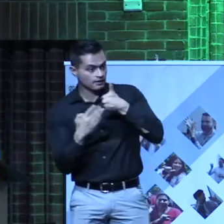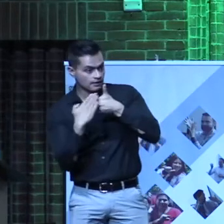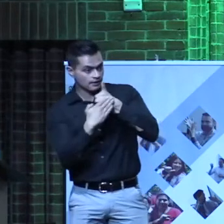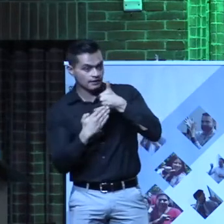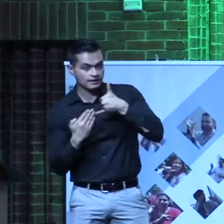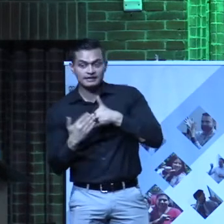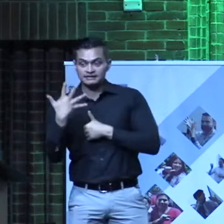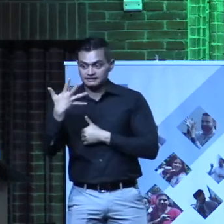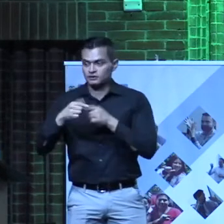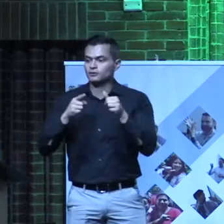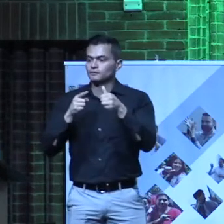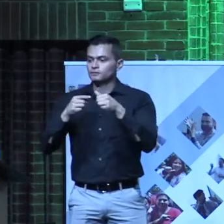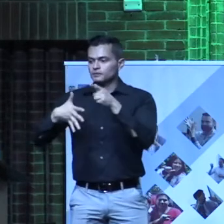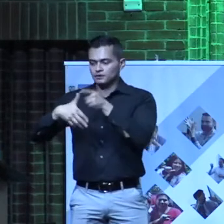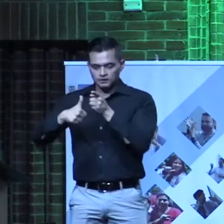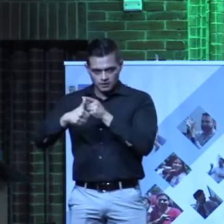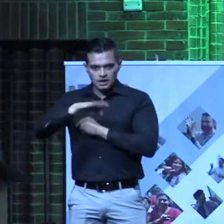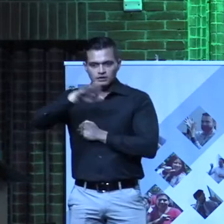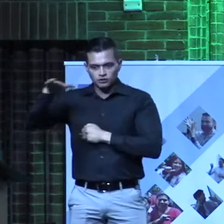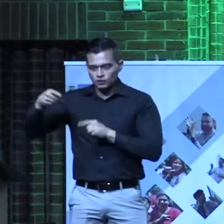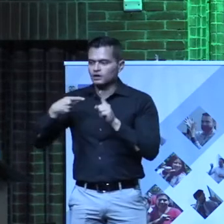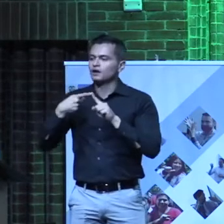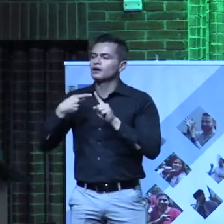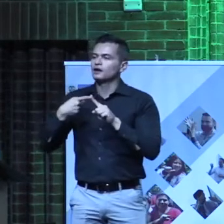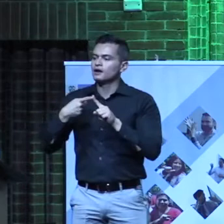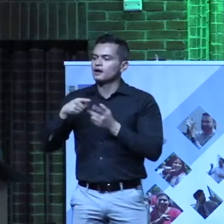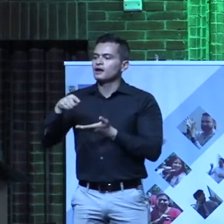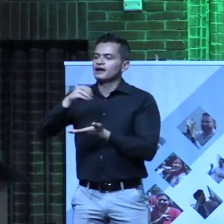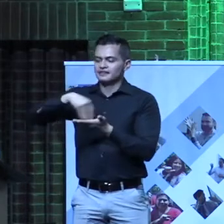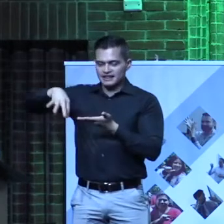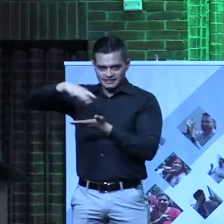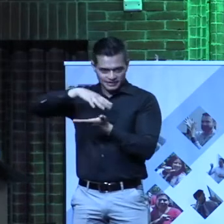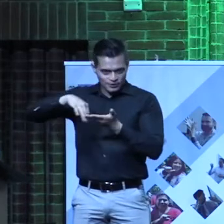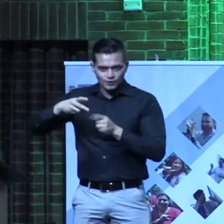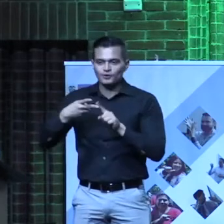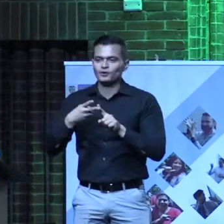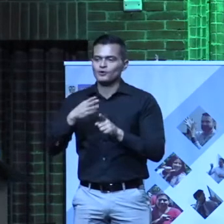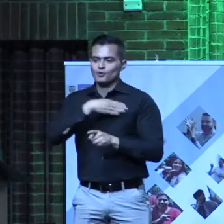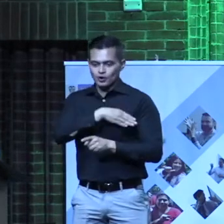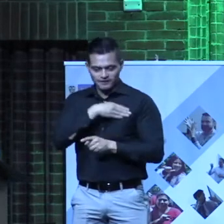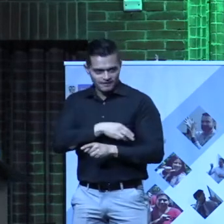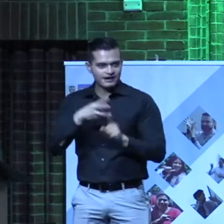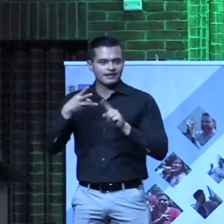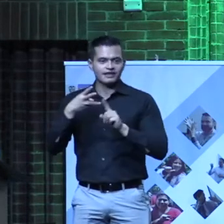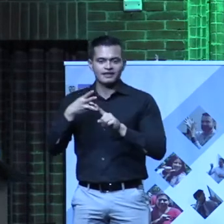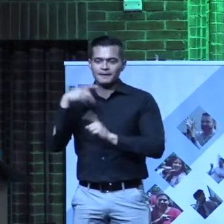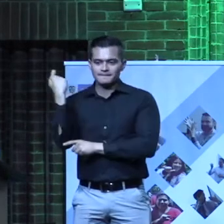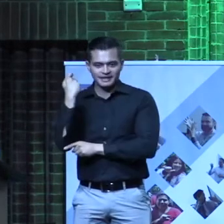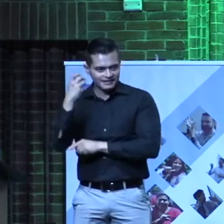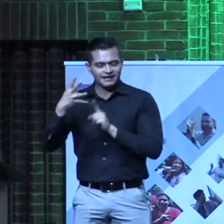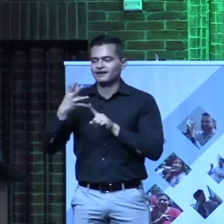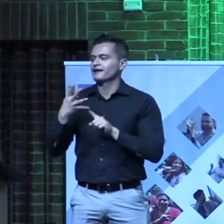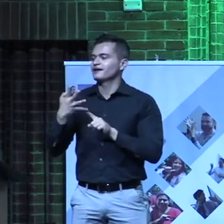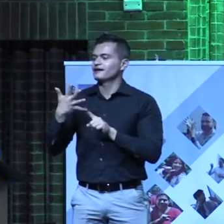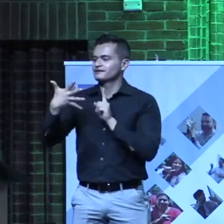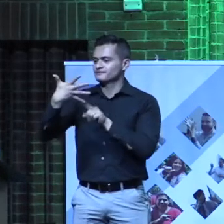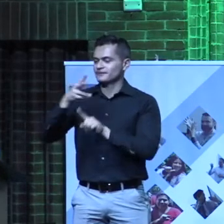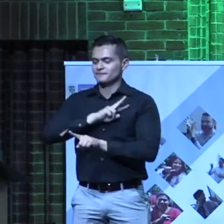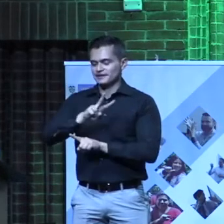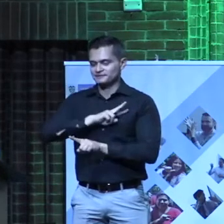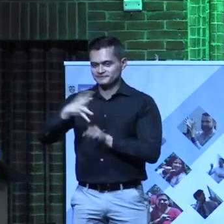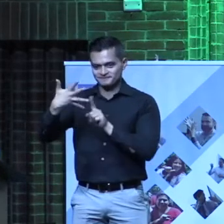en el departamento de Antioquia, en Atlántico, en Bolívar, en Meta y en Valle. Con ese trabajo